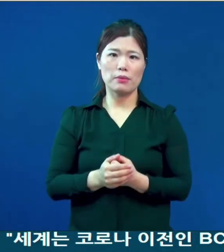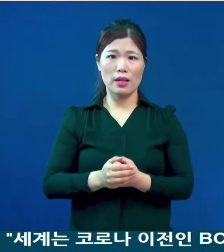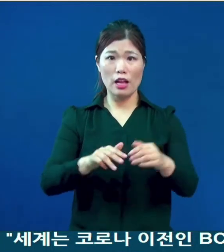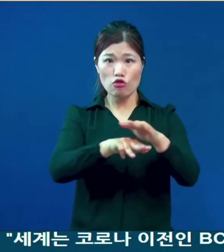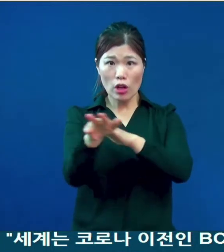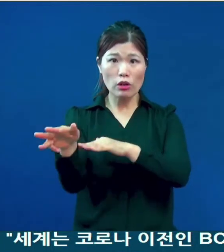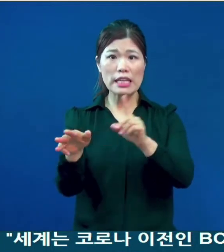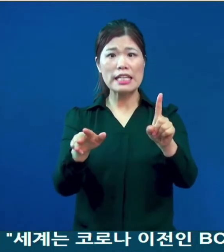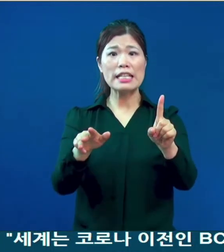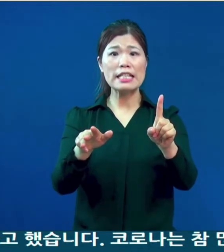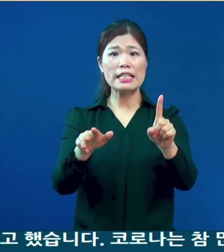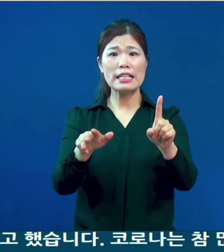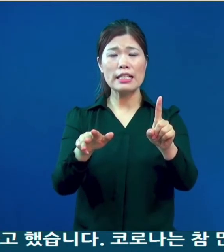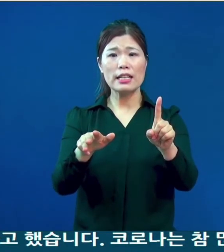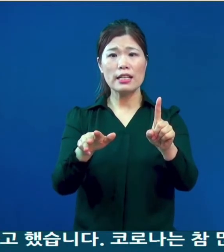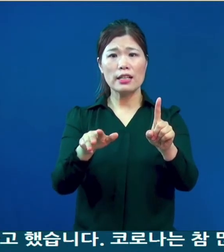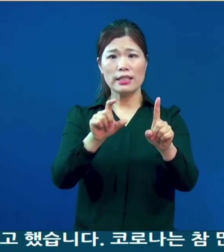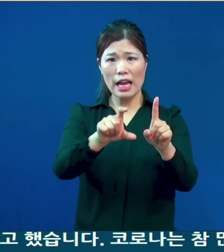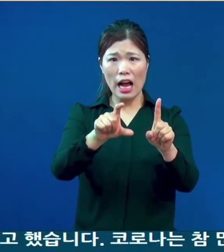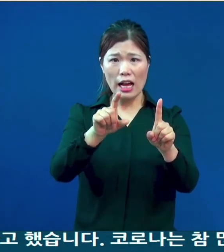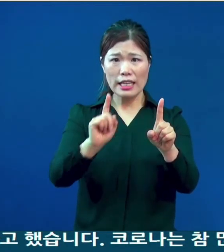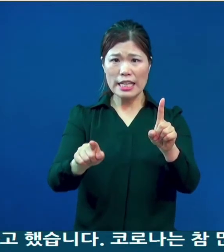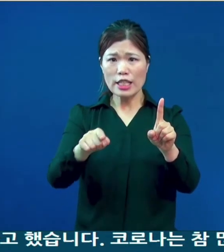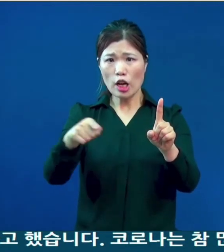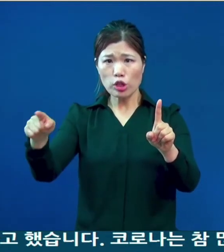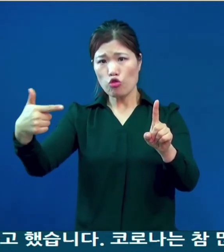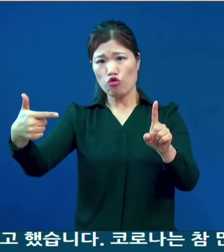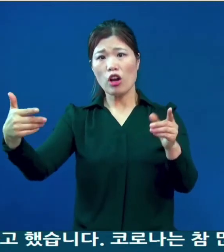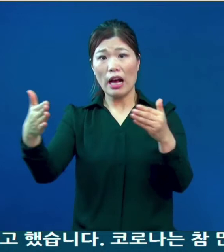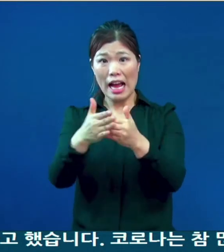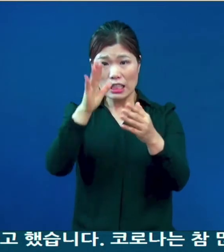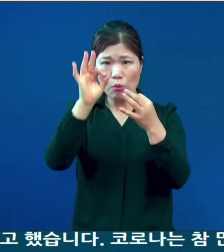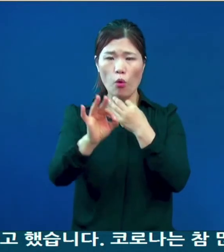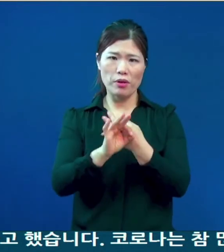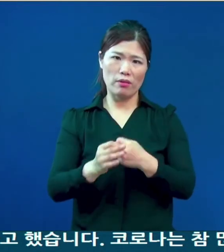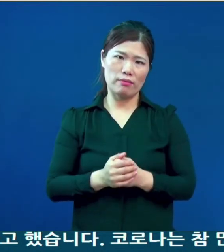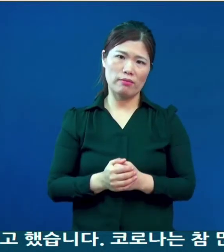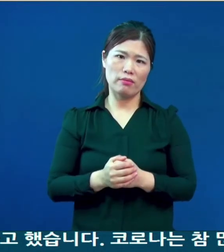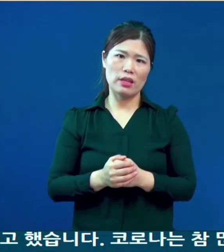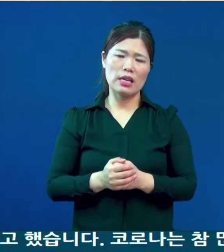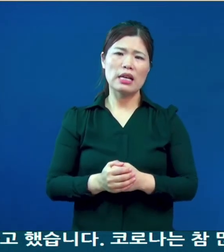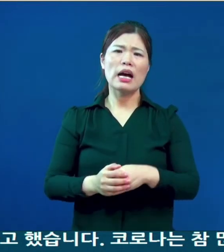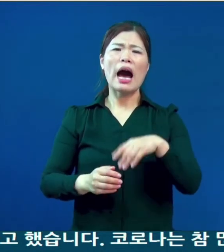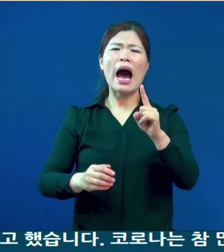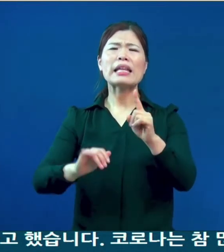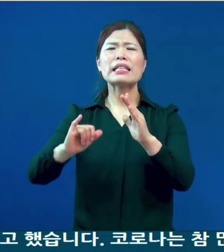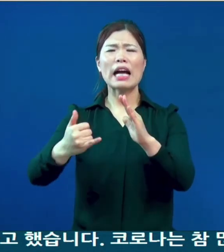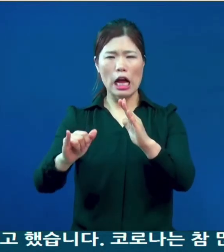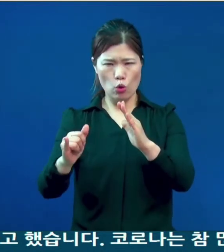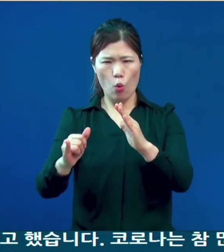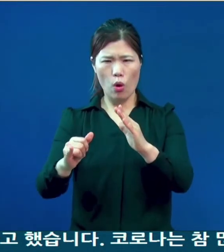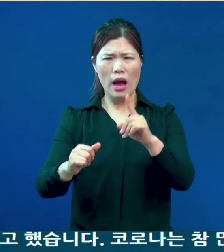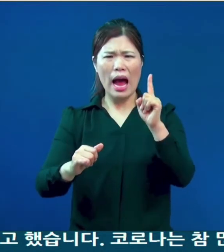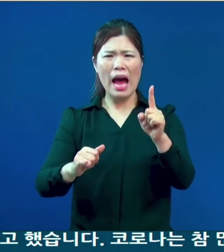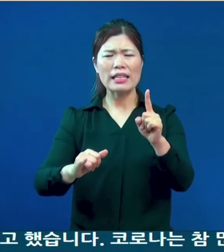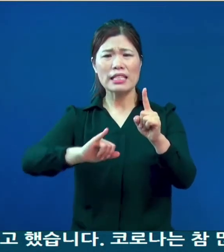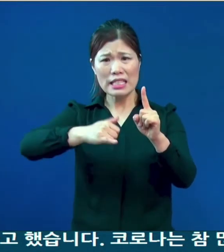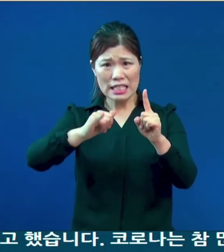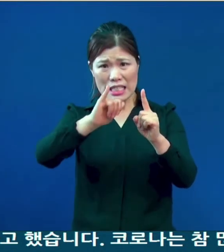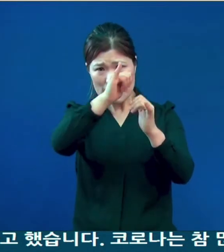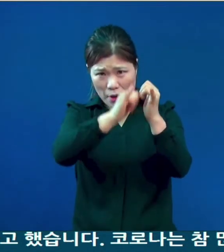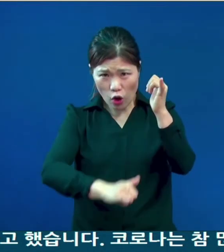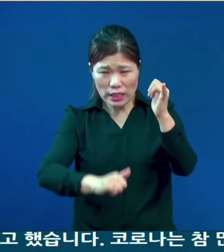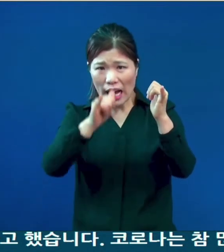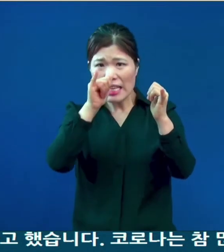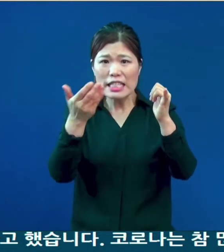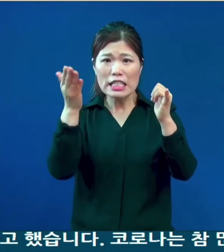1절부터 6절까지의 말씀에 나온 것처럼 기껏해야 한 가족, 기껏해야 한 가문으로 시작을 했지만 이제는